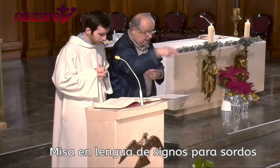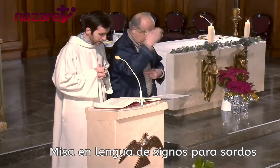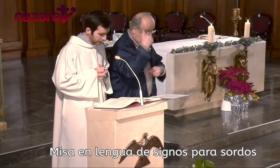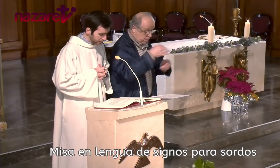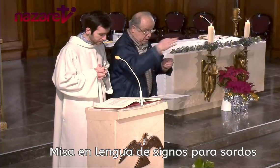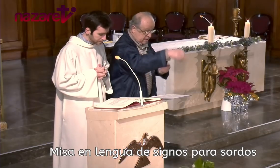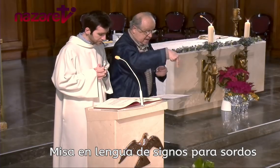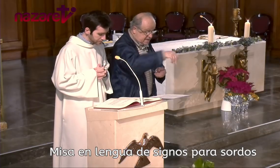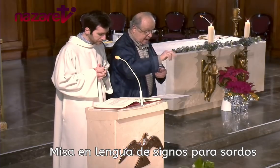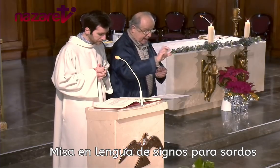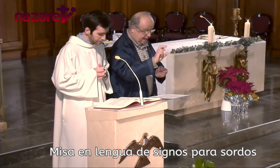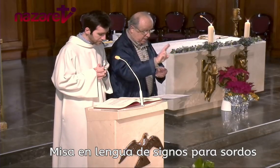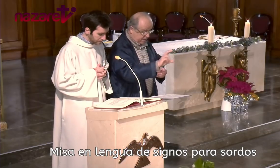comunicaré.